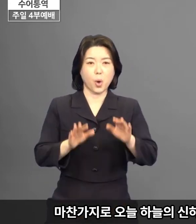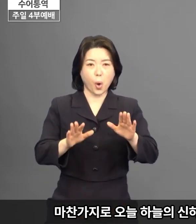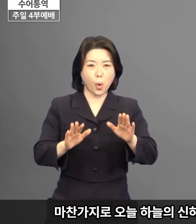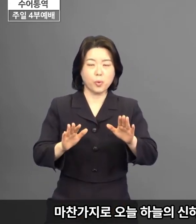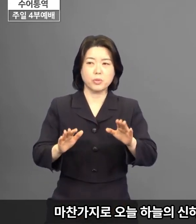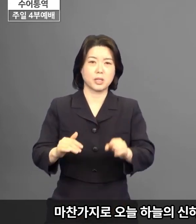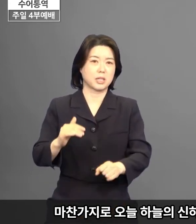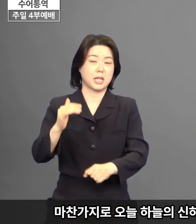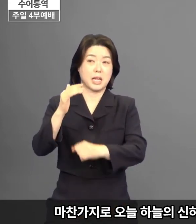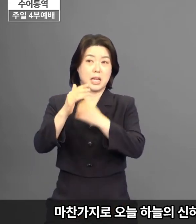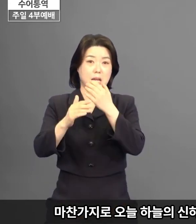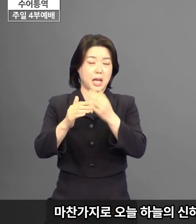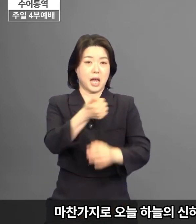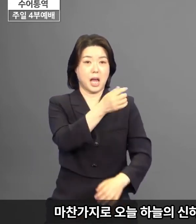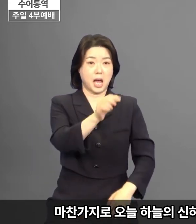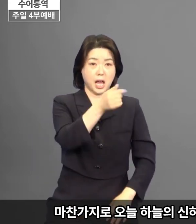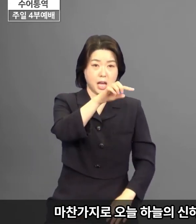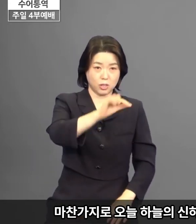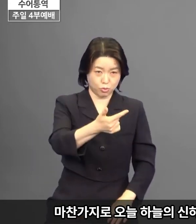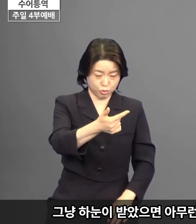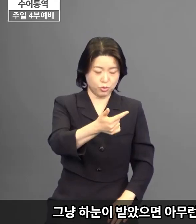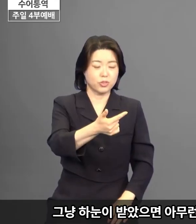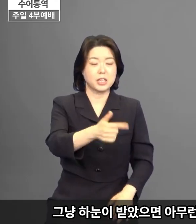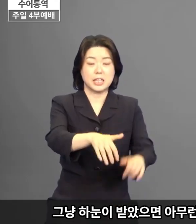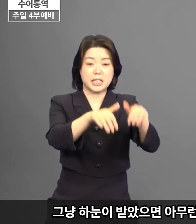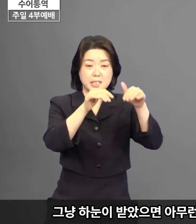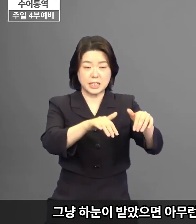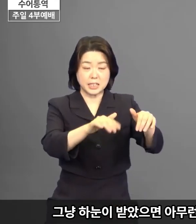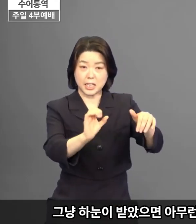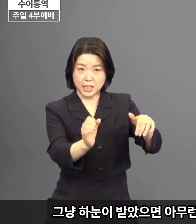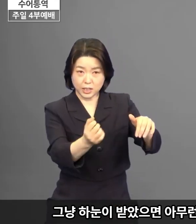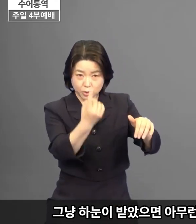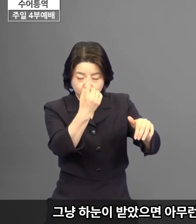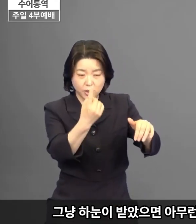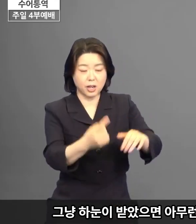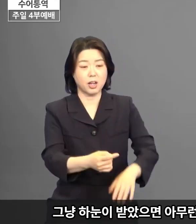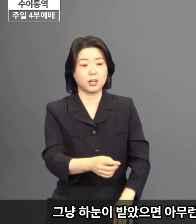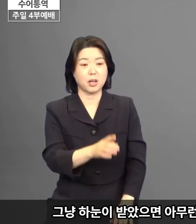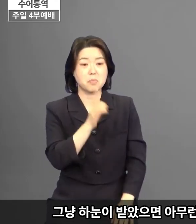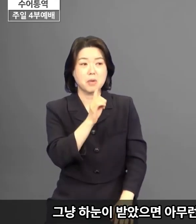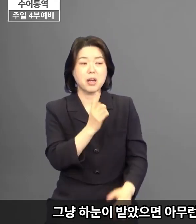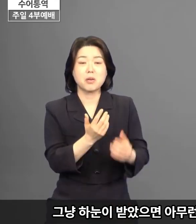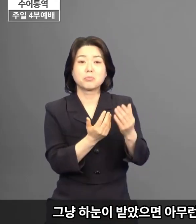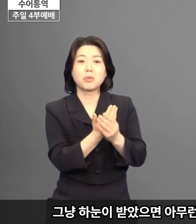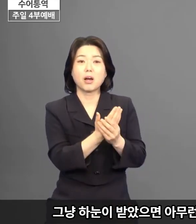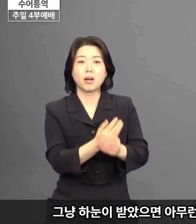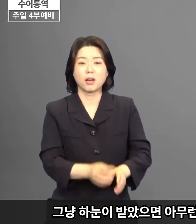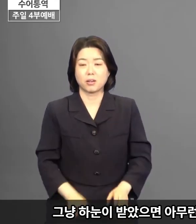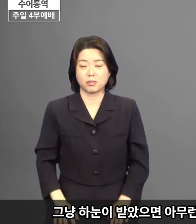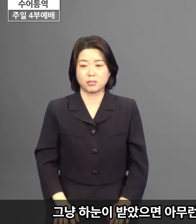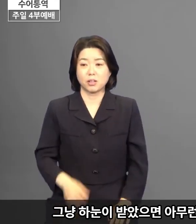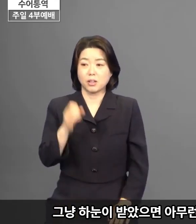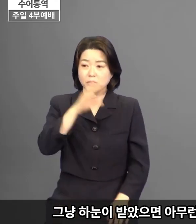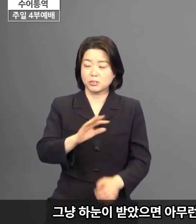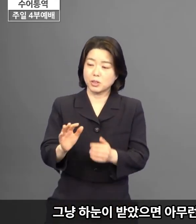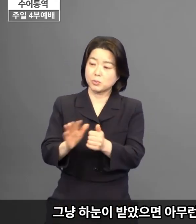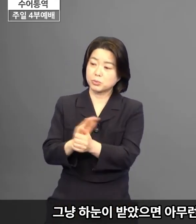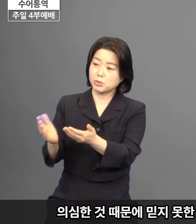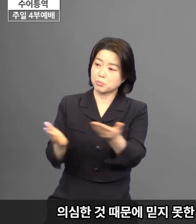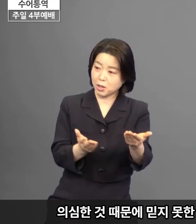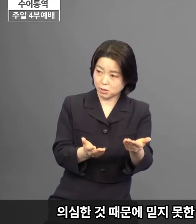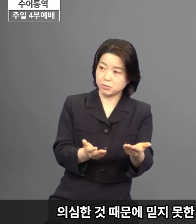한운의 신하들에 의해서 시작된 만일 그것을 그냥 이 한운이 받았으면 아무런 문제 없이 평화롭게 끝날